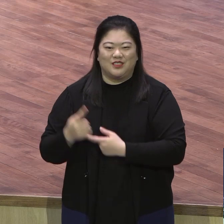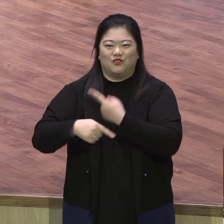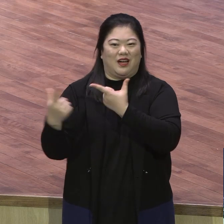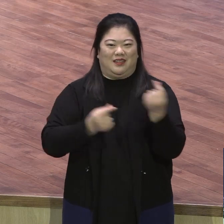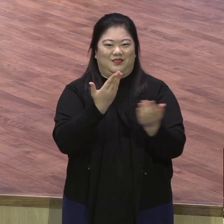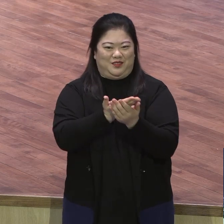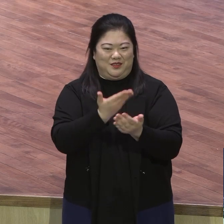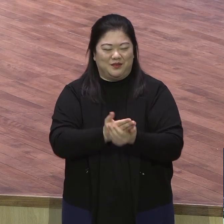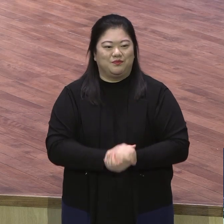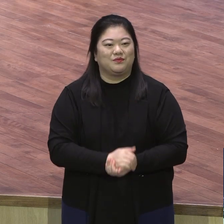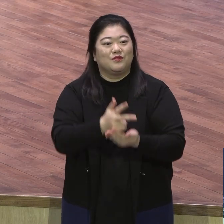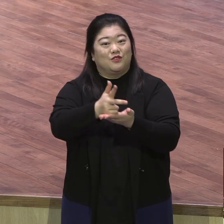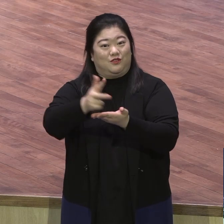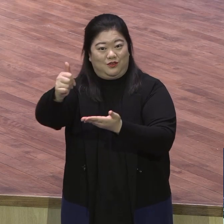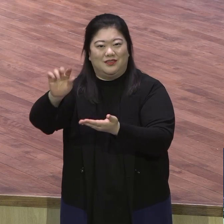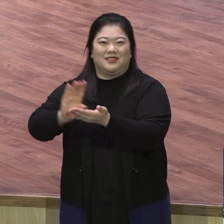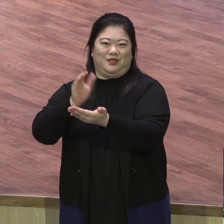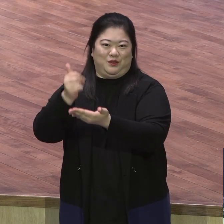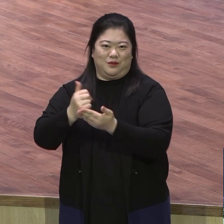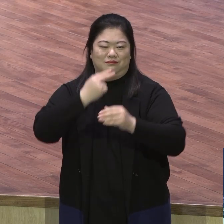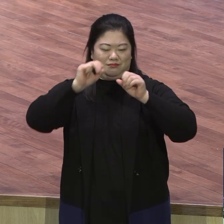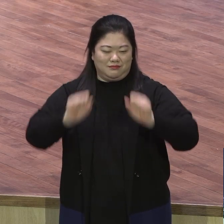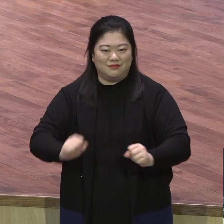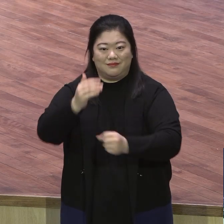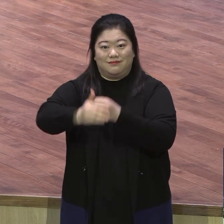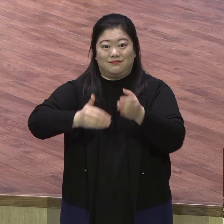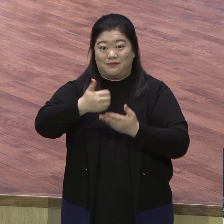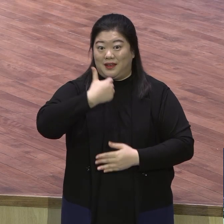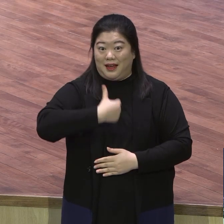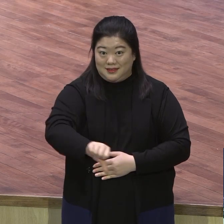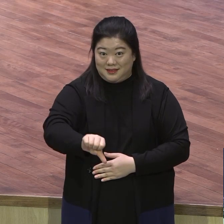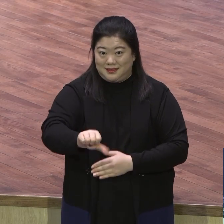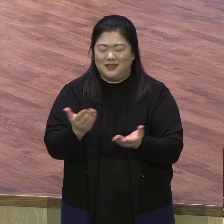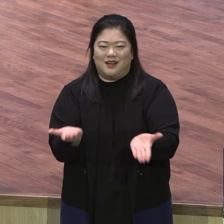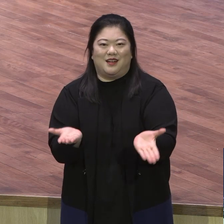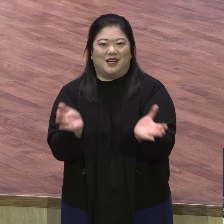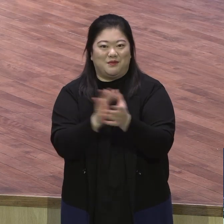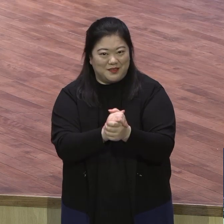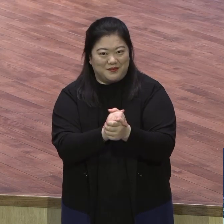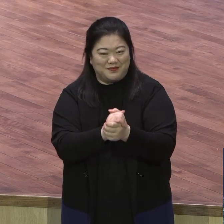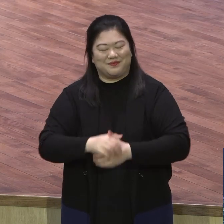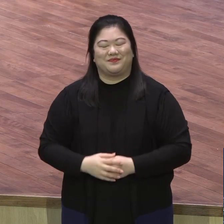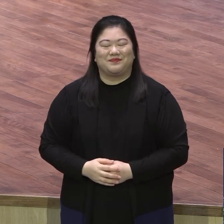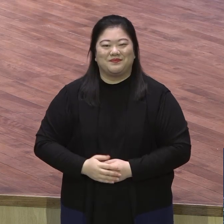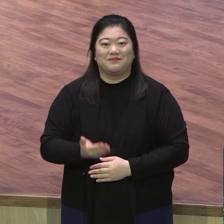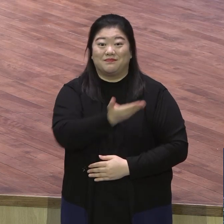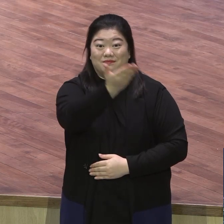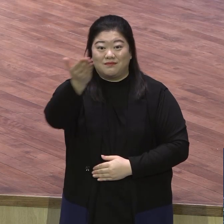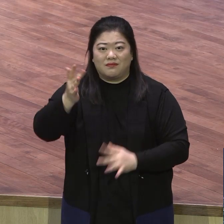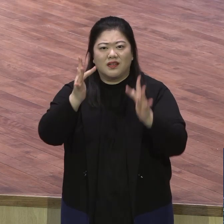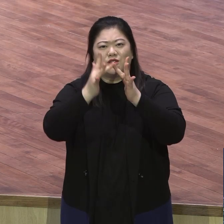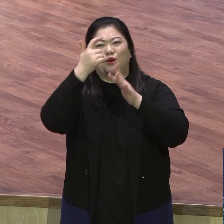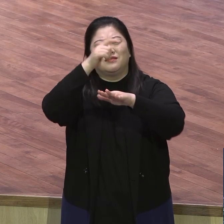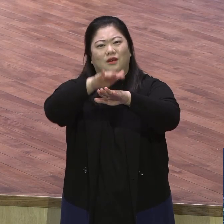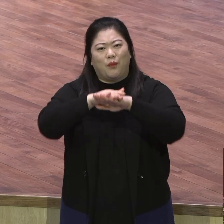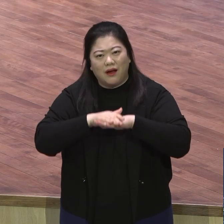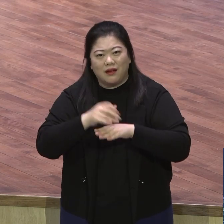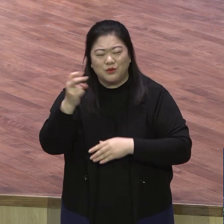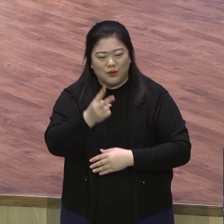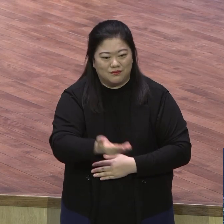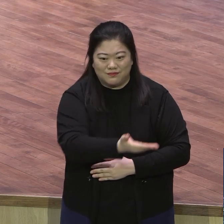주는 그리스도시여 살아계신 하나님의 아들이십니다. 아멘 우리 온라인 예배되는 모든